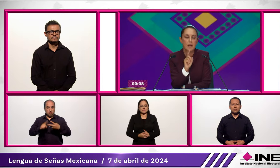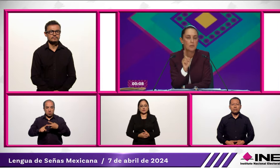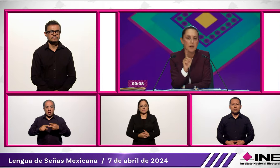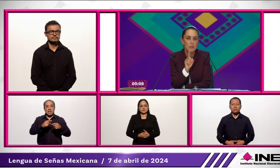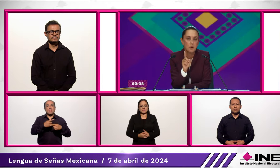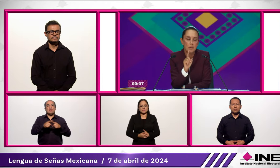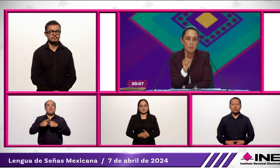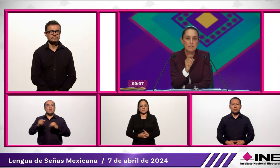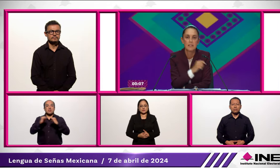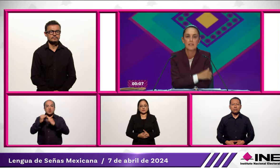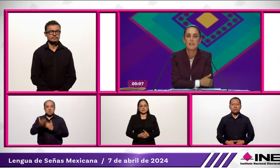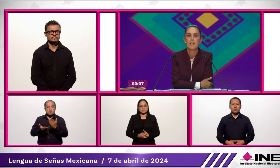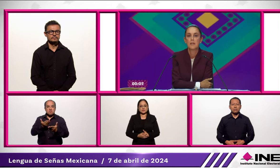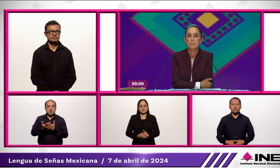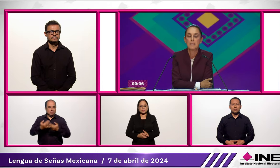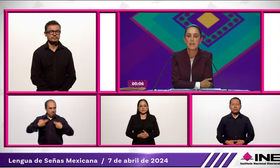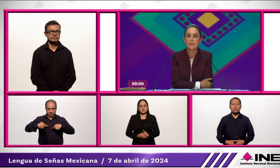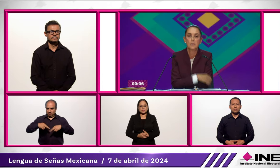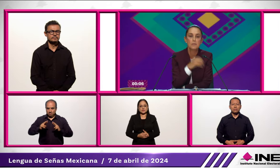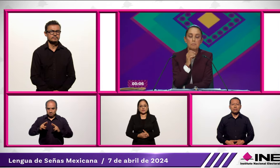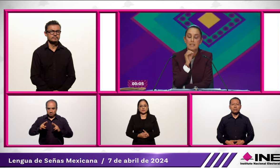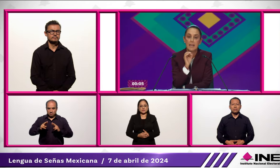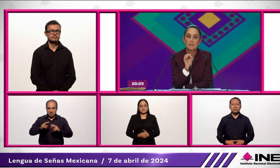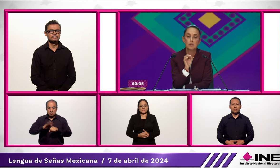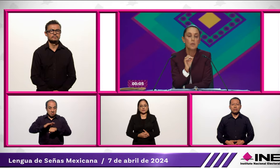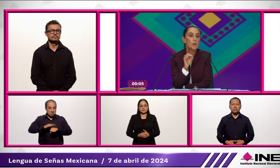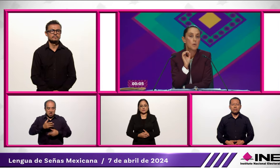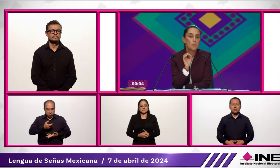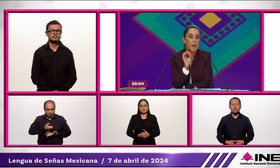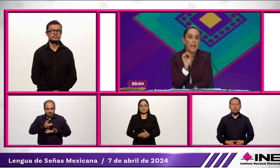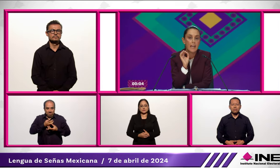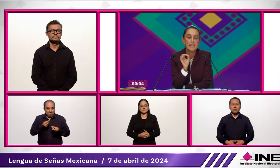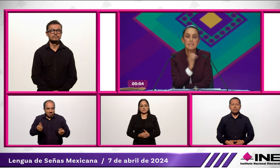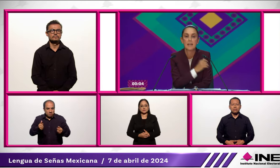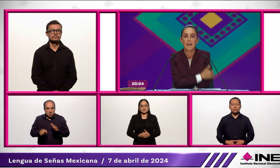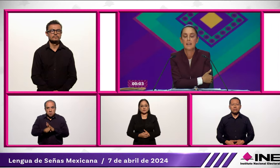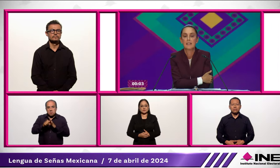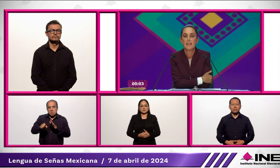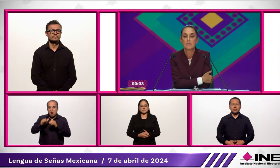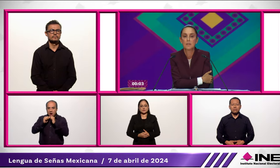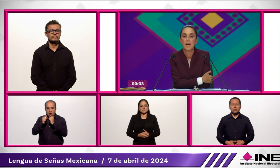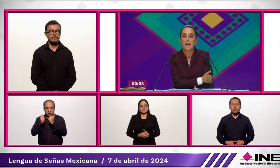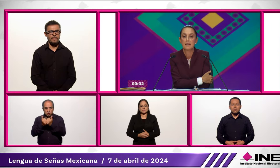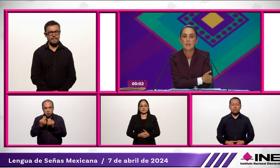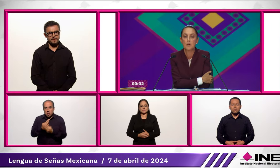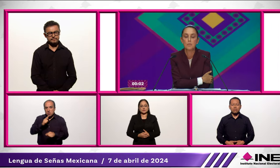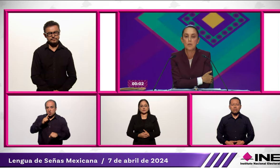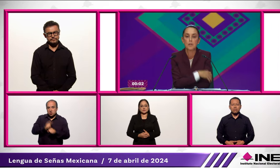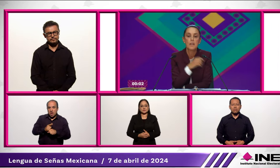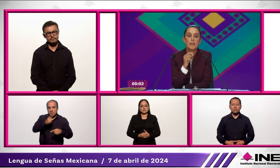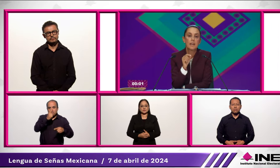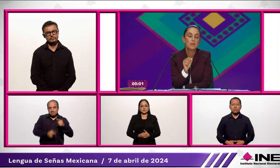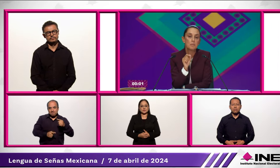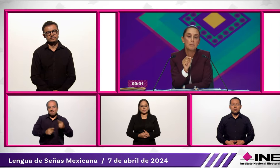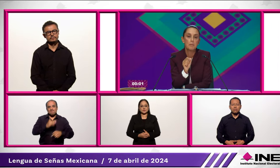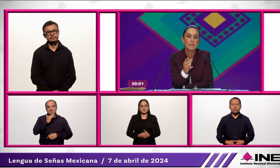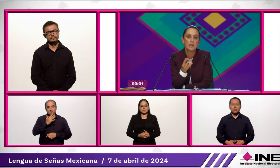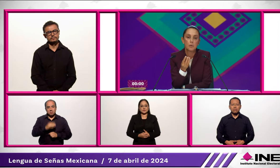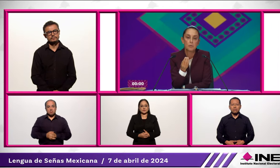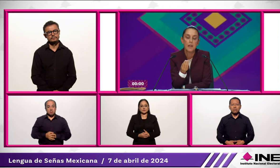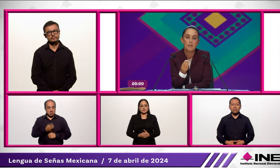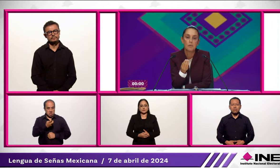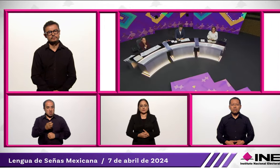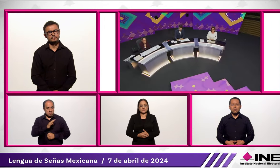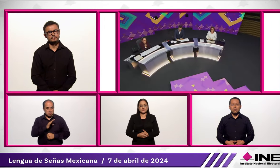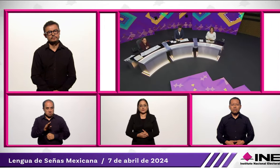que hemos planteado que no representan más gasto, como la Agencia Nacional Anticorrupción, que nos va a